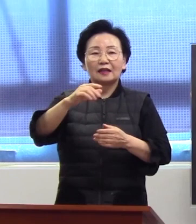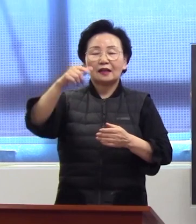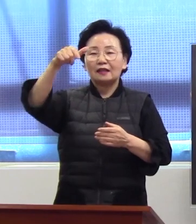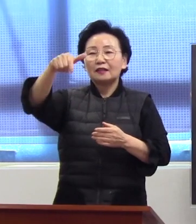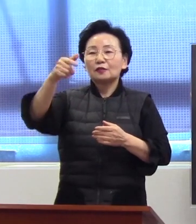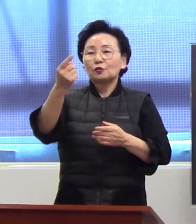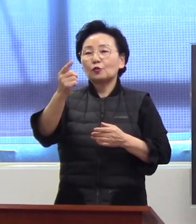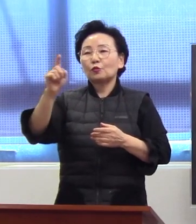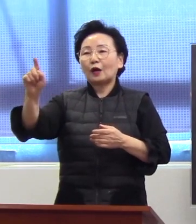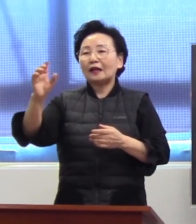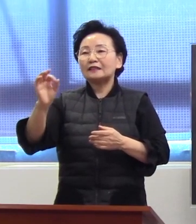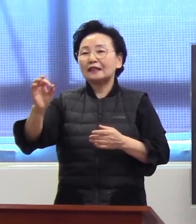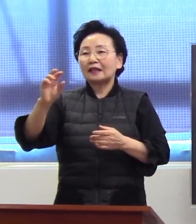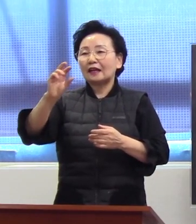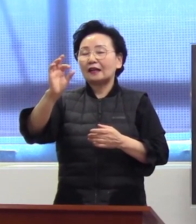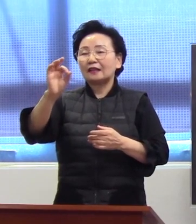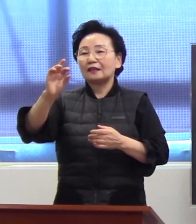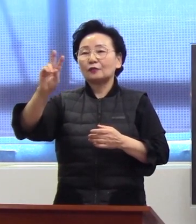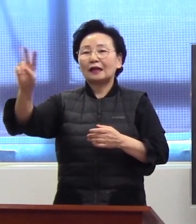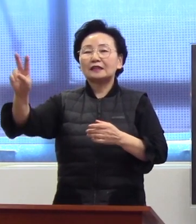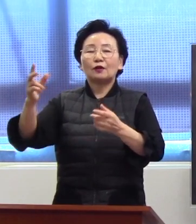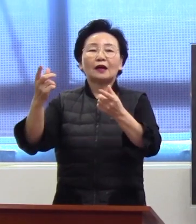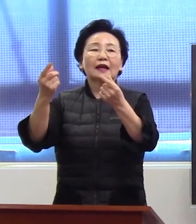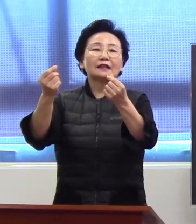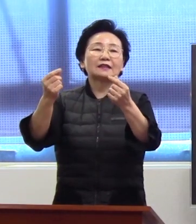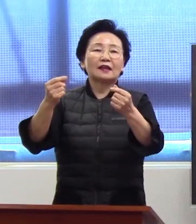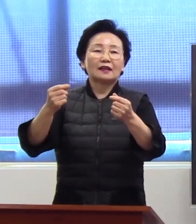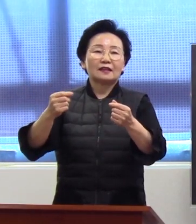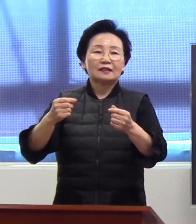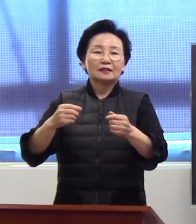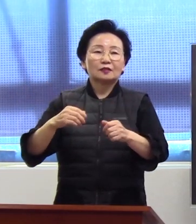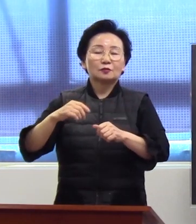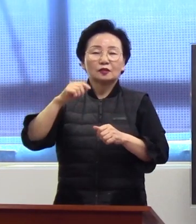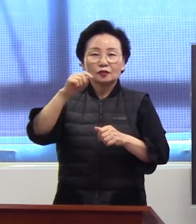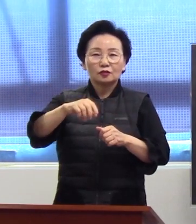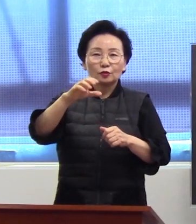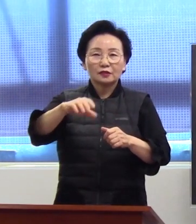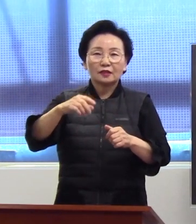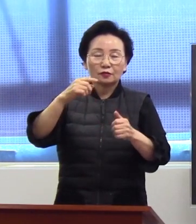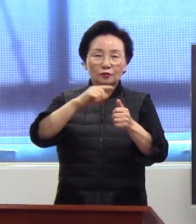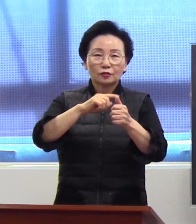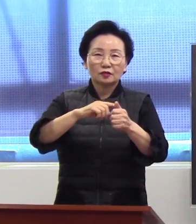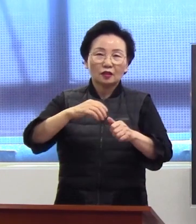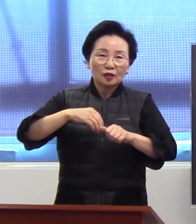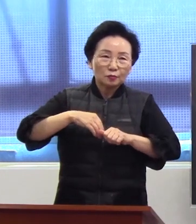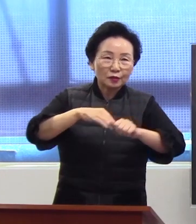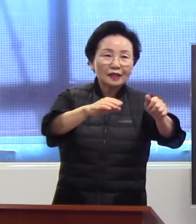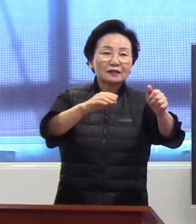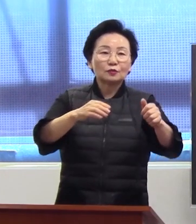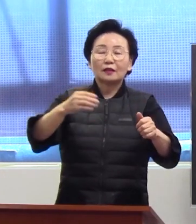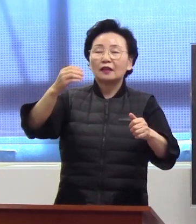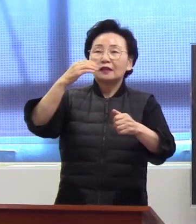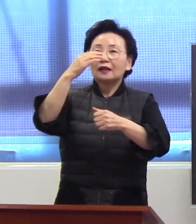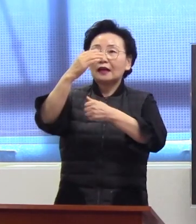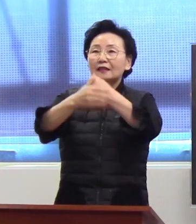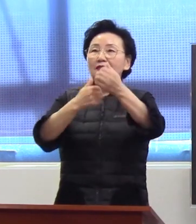아니다. 광야다. 광야와 같다. 그래서 그곳에 너를 보낸다고